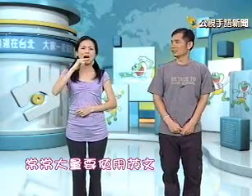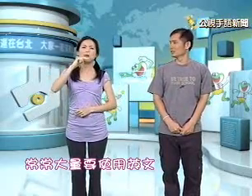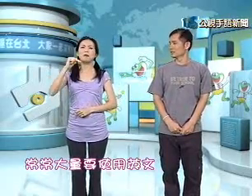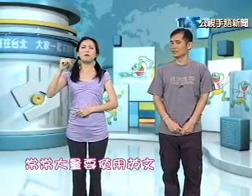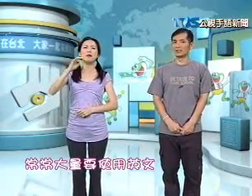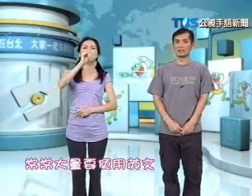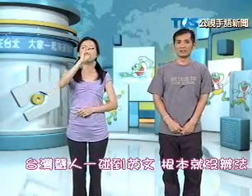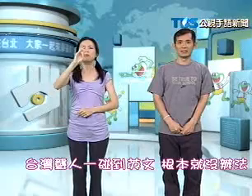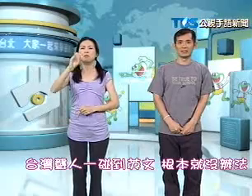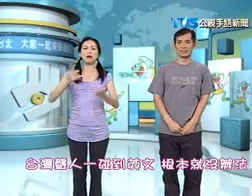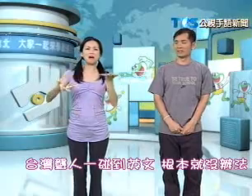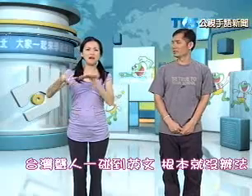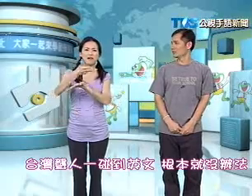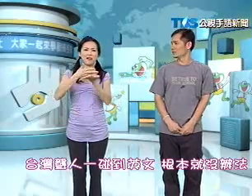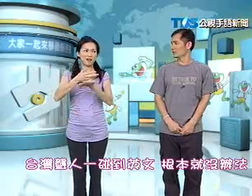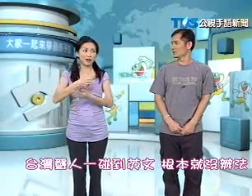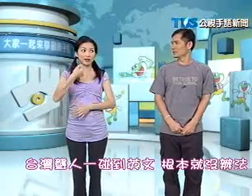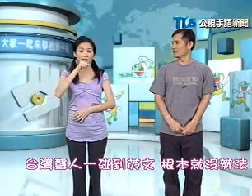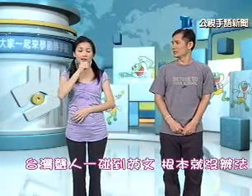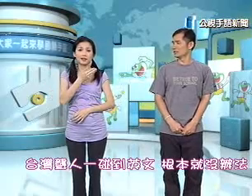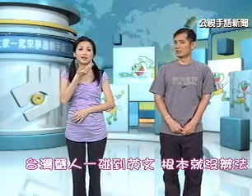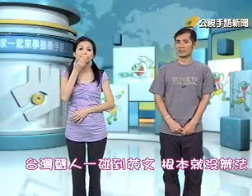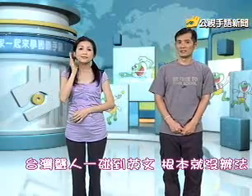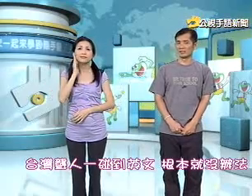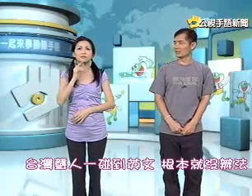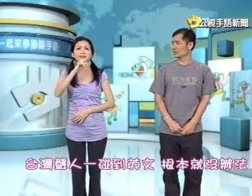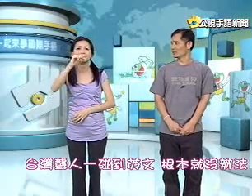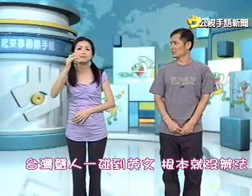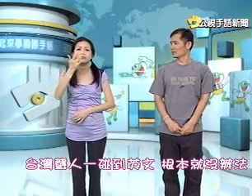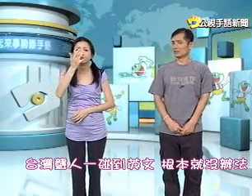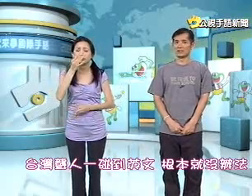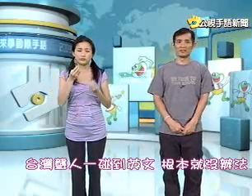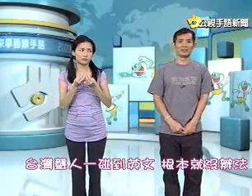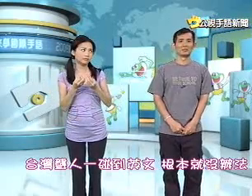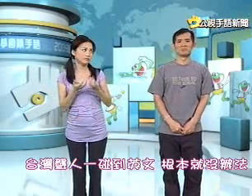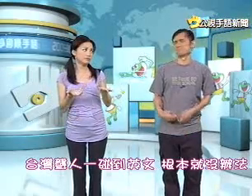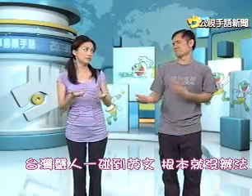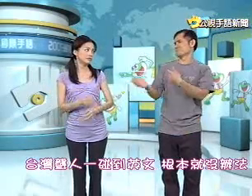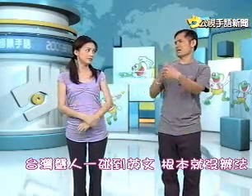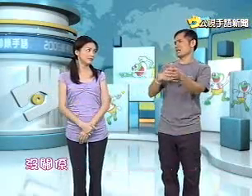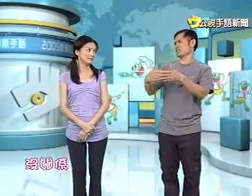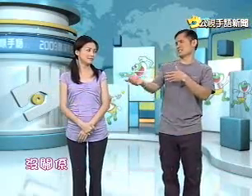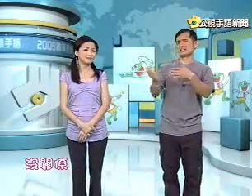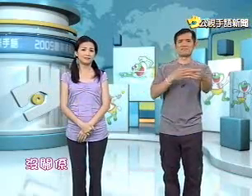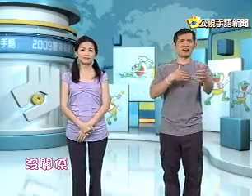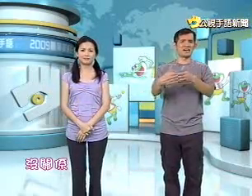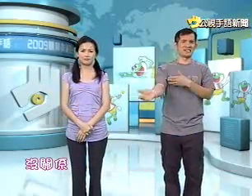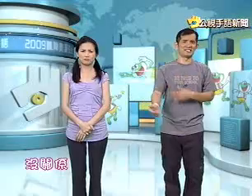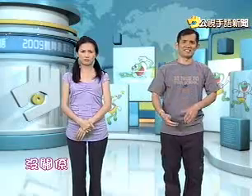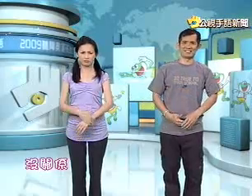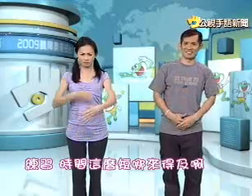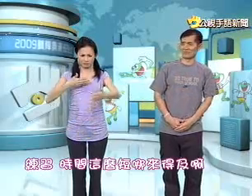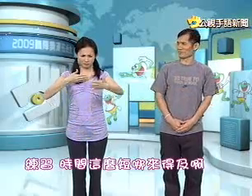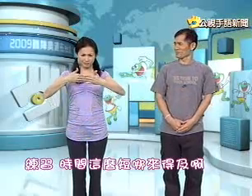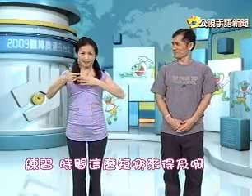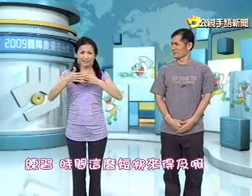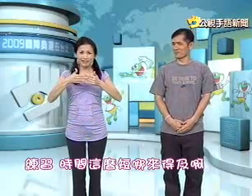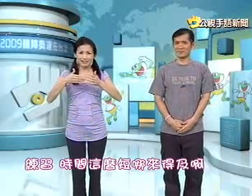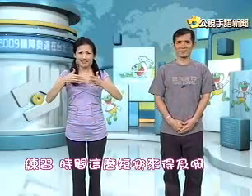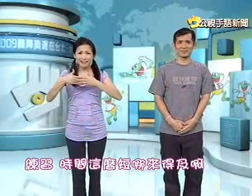用英文，台湾聋人一碰到英文根本就没办法。 没关系 啊，练